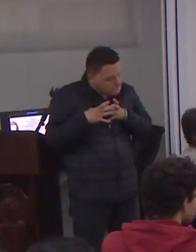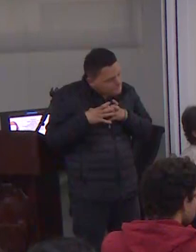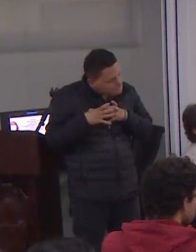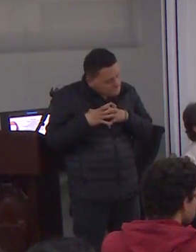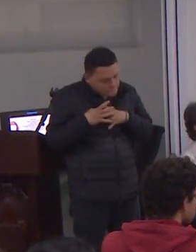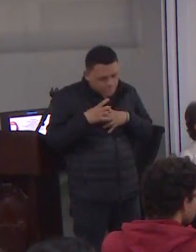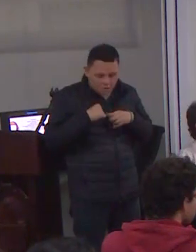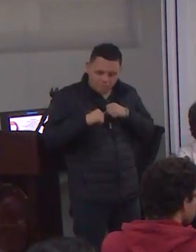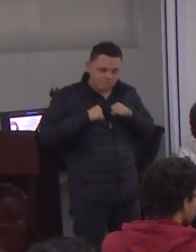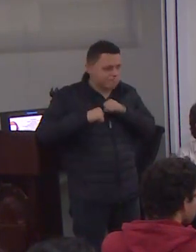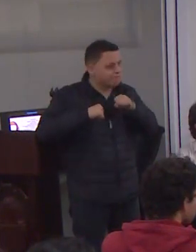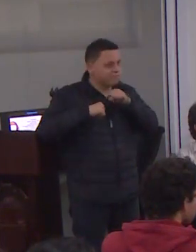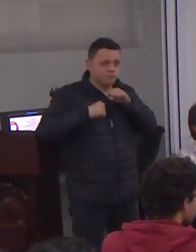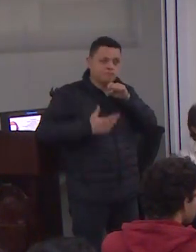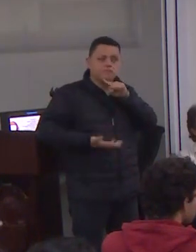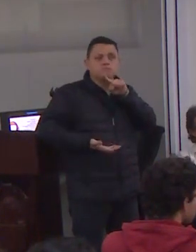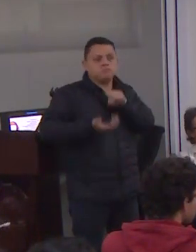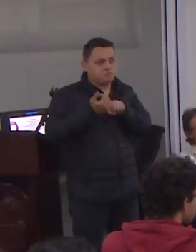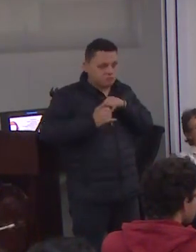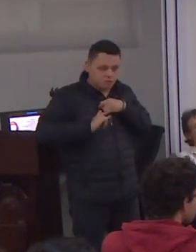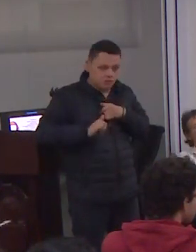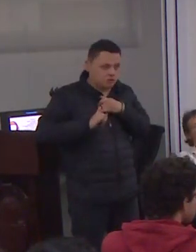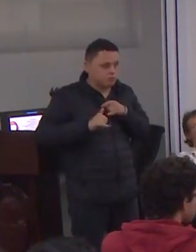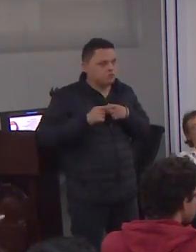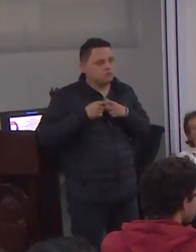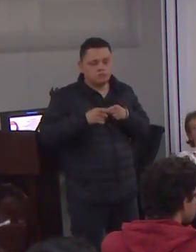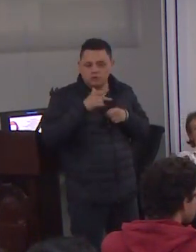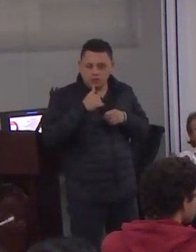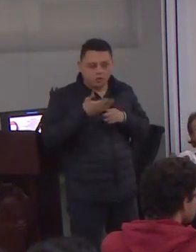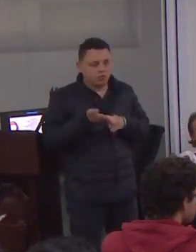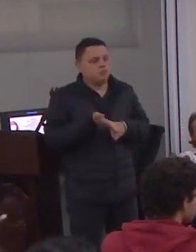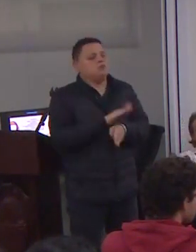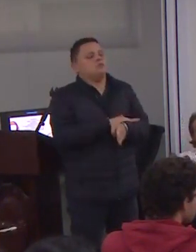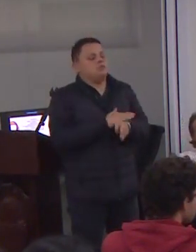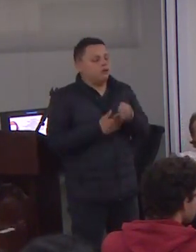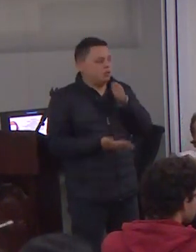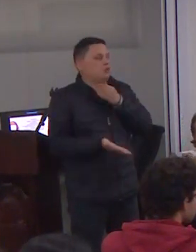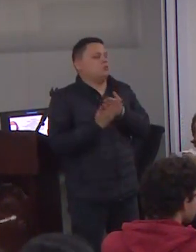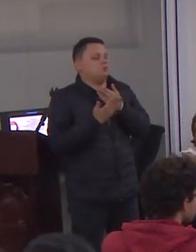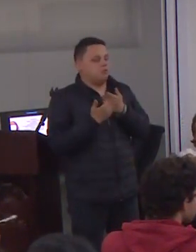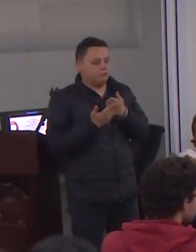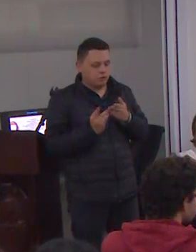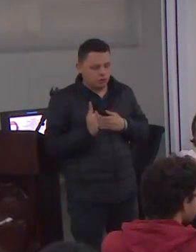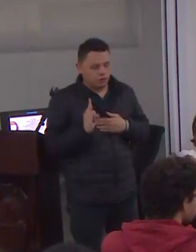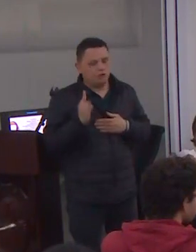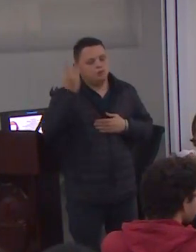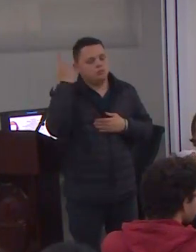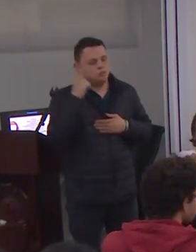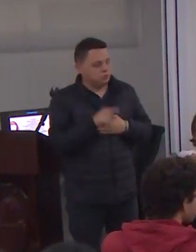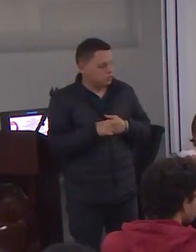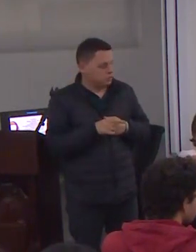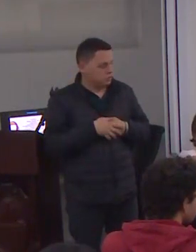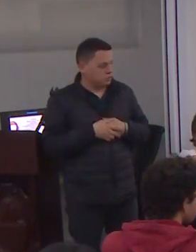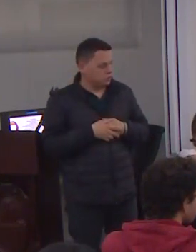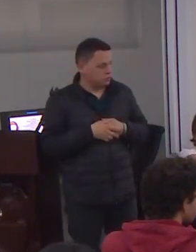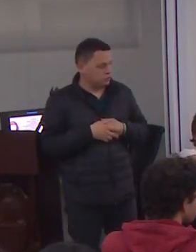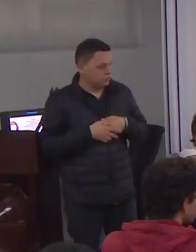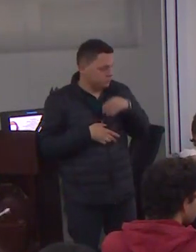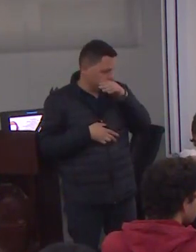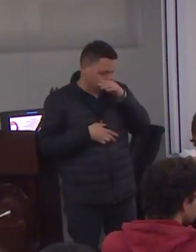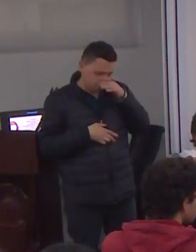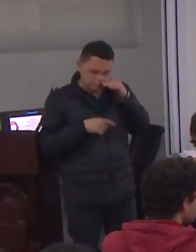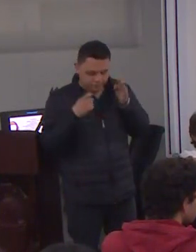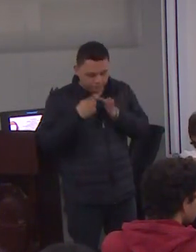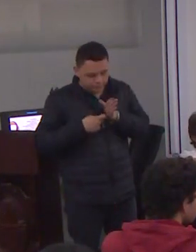alcanzan el ritmo porque no digamos no hay un antecedente previo que nos permitiera desarrollar esos